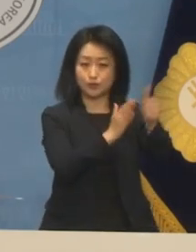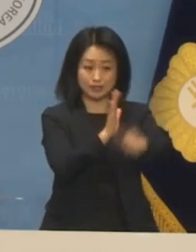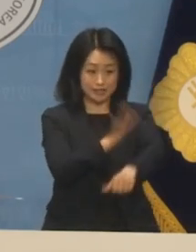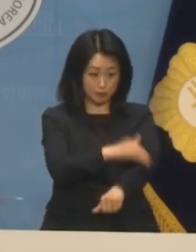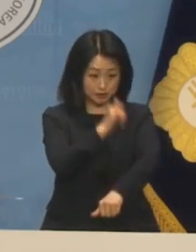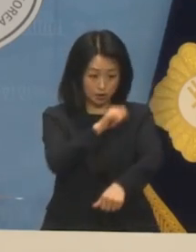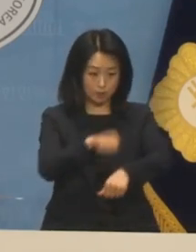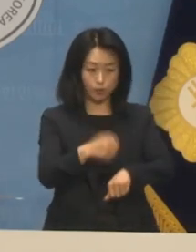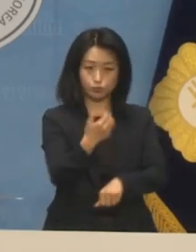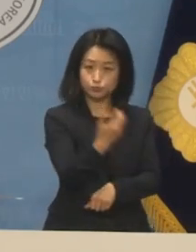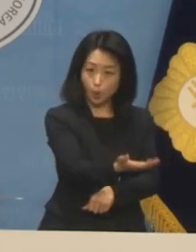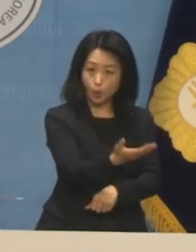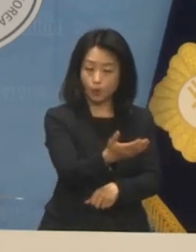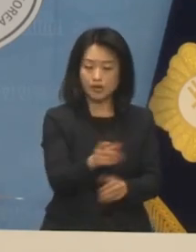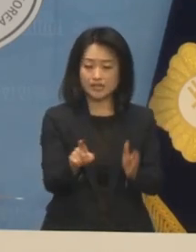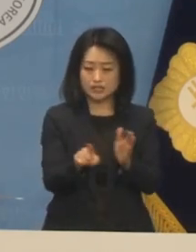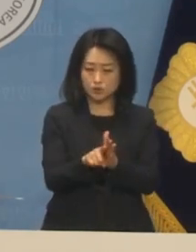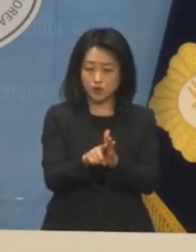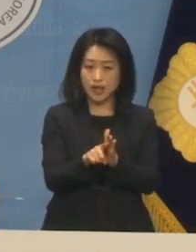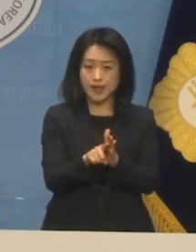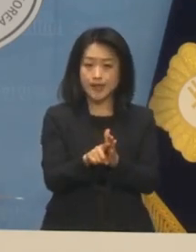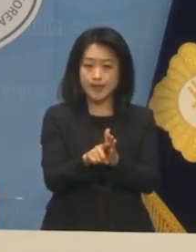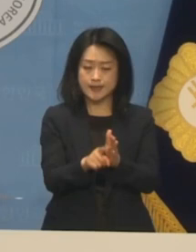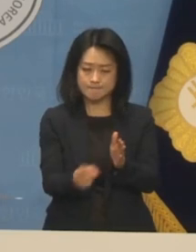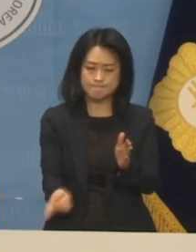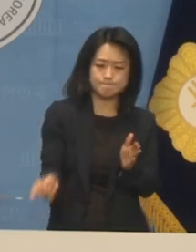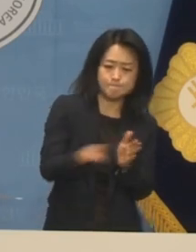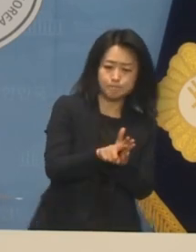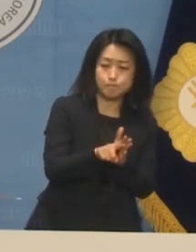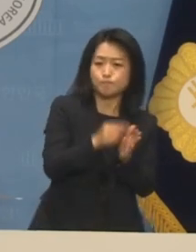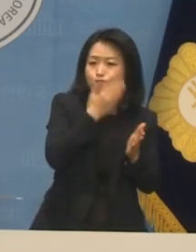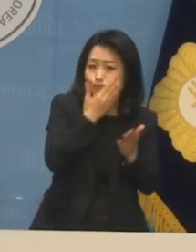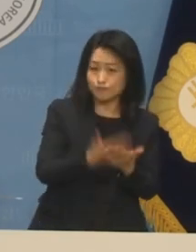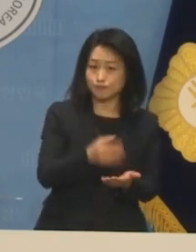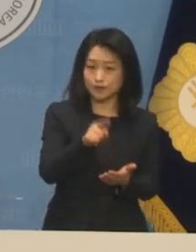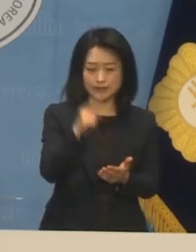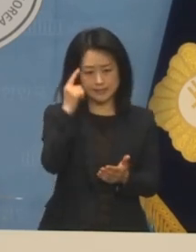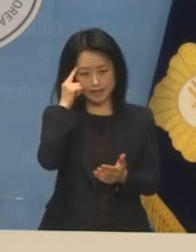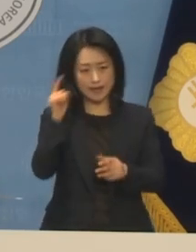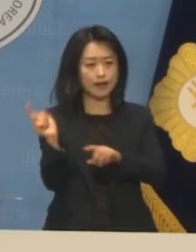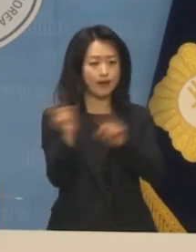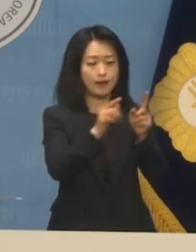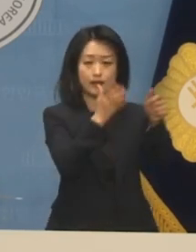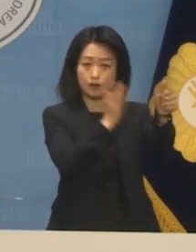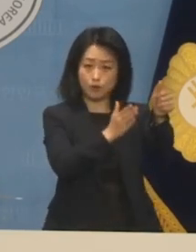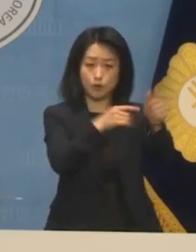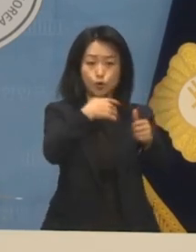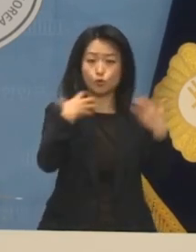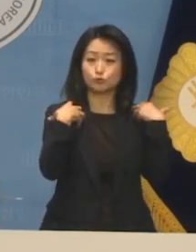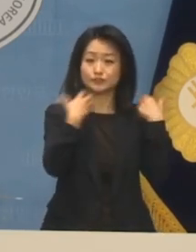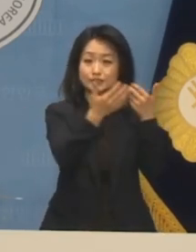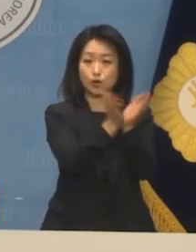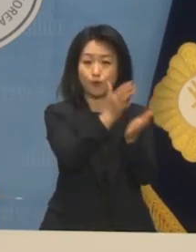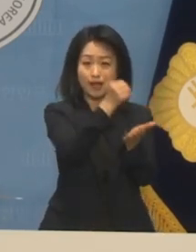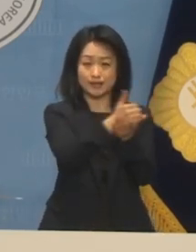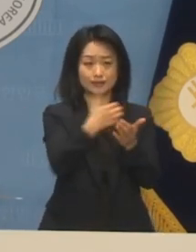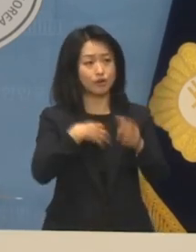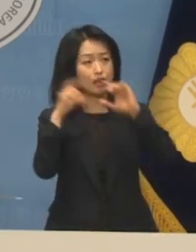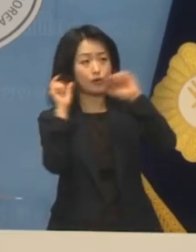처벌하고 신뢰 높은 사후 대책을 마련해야 할 사안임을 분명하게 교육부 장관에게